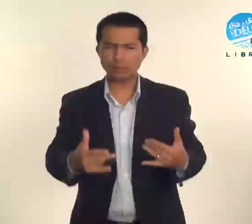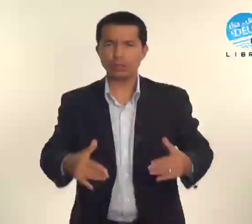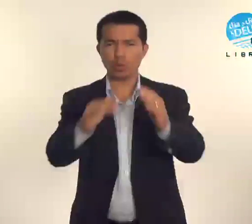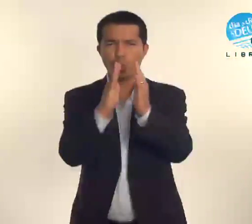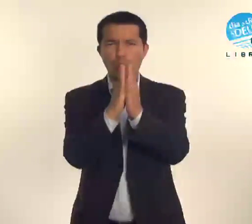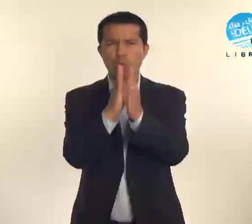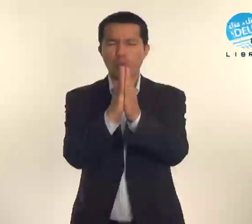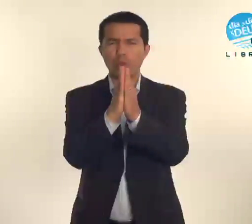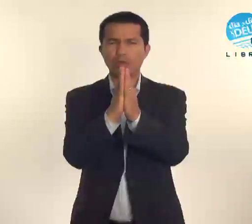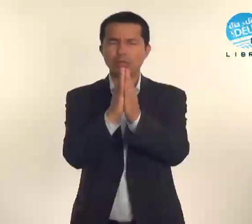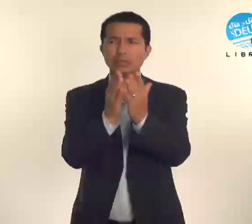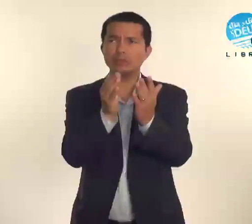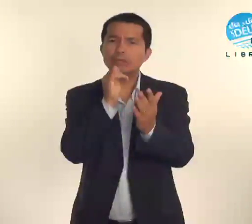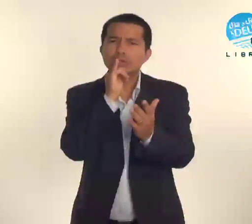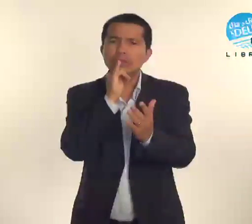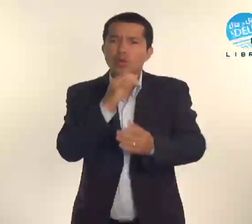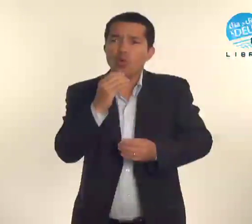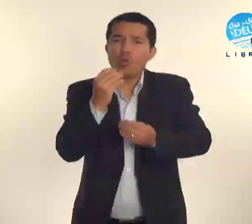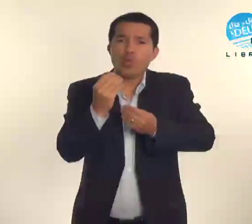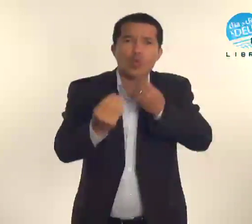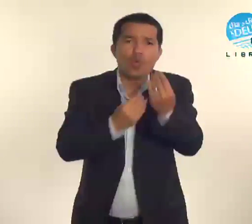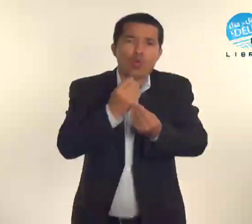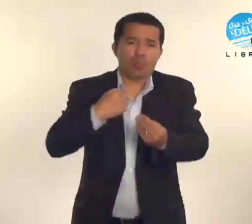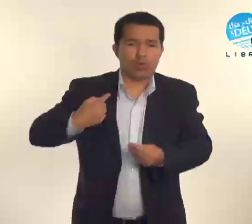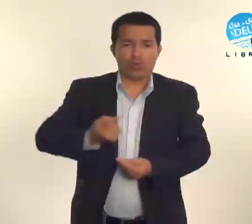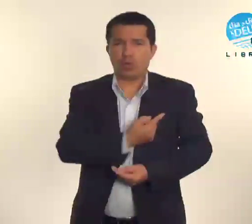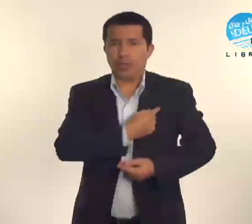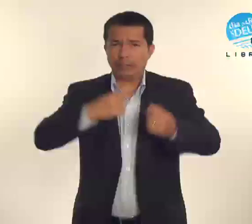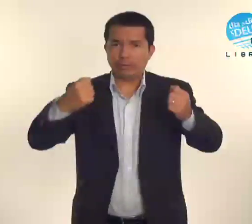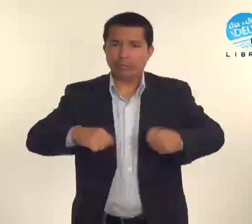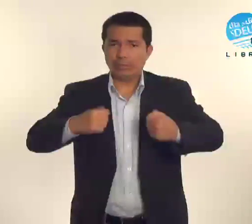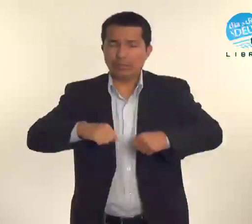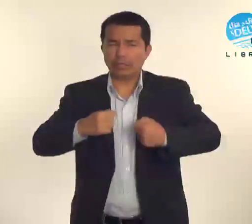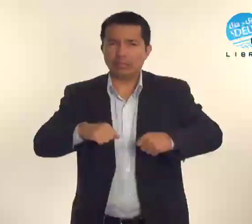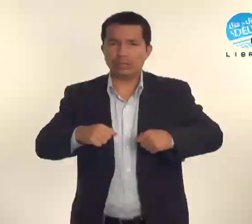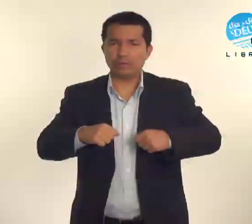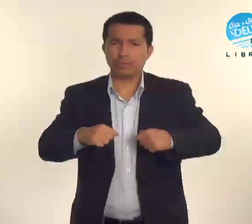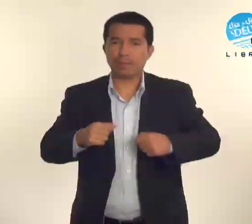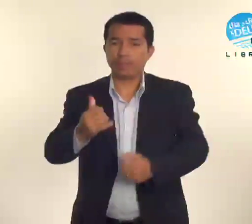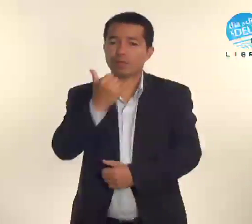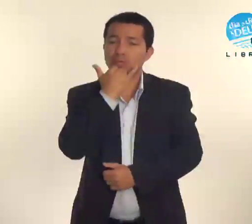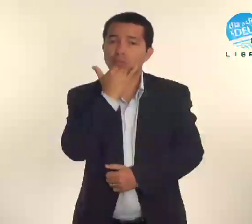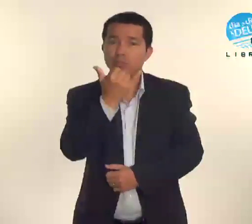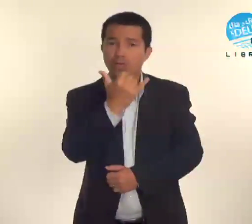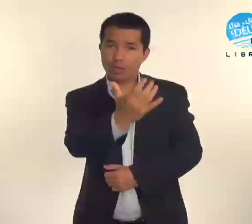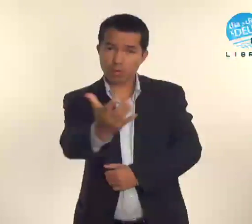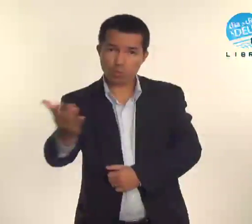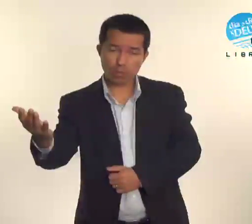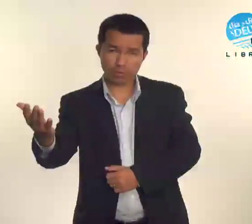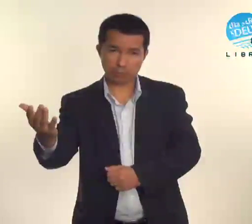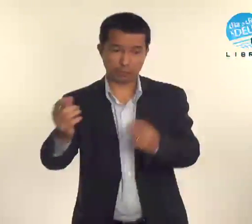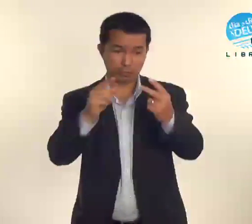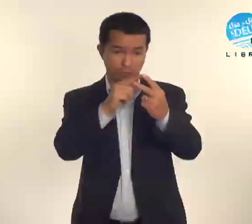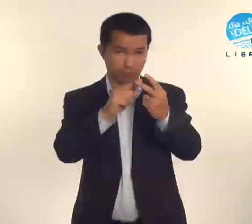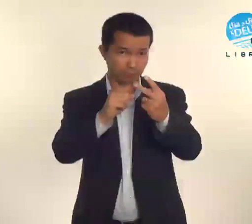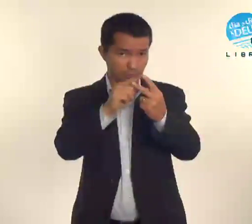oração a necessidade de a gente lidar com o perdão de duas maneiras. A